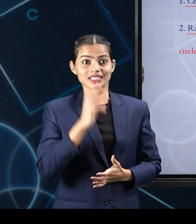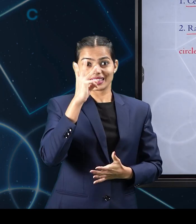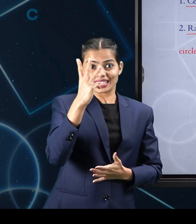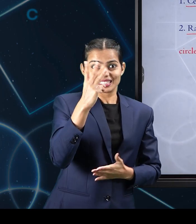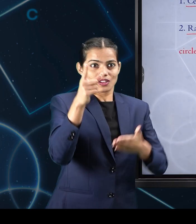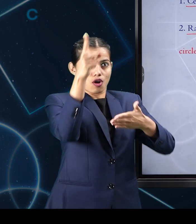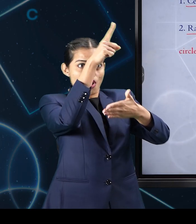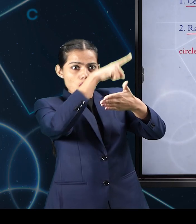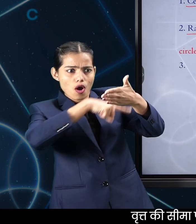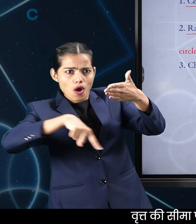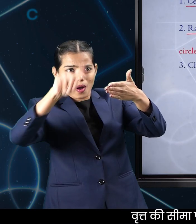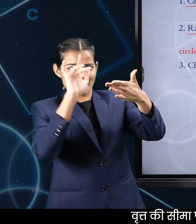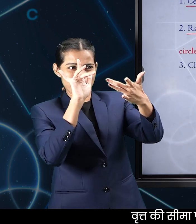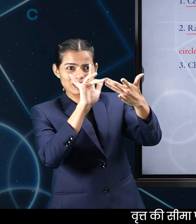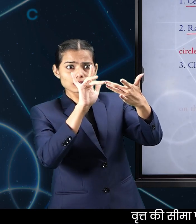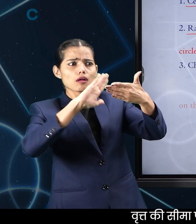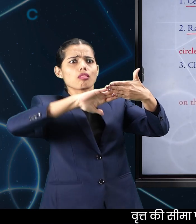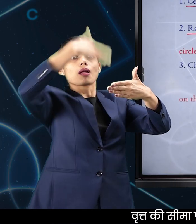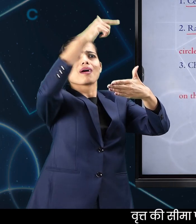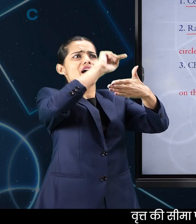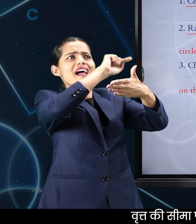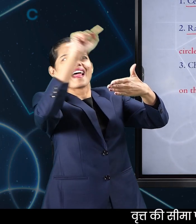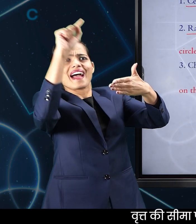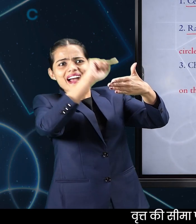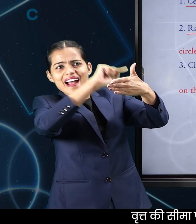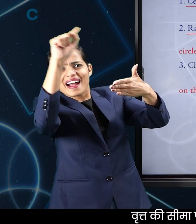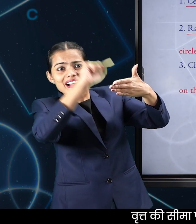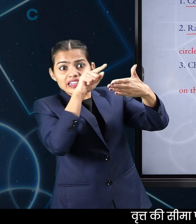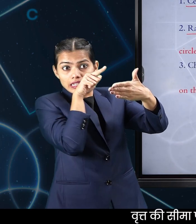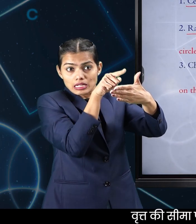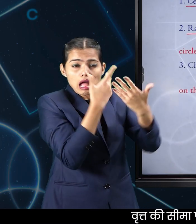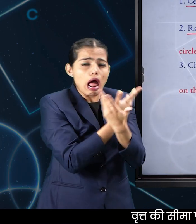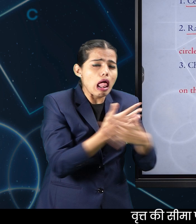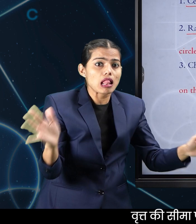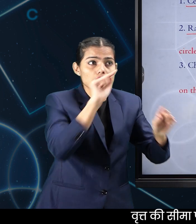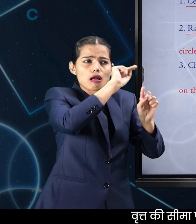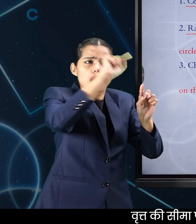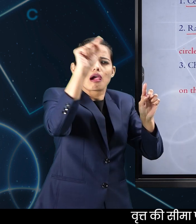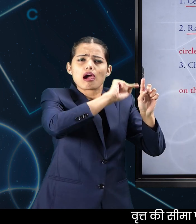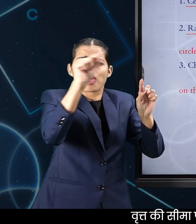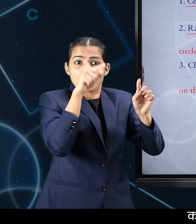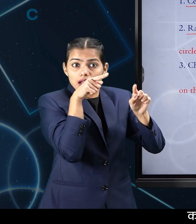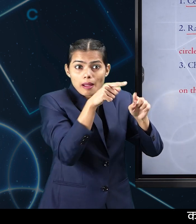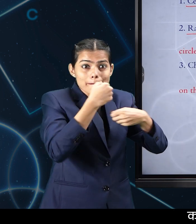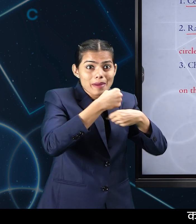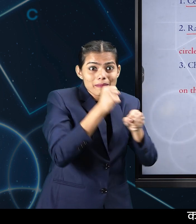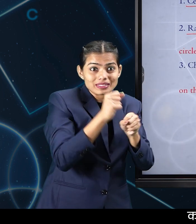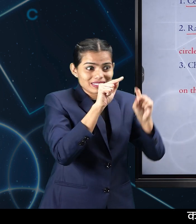जीवा: वृत्त की सीमा पर किन्हीं दो बिंदुओं को मिलाकर बनाया गया कोई भी